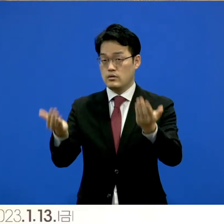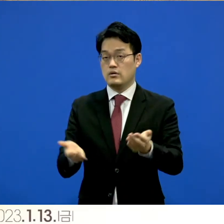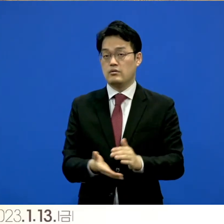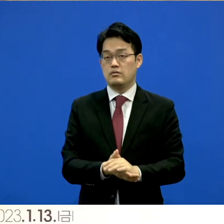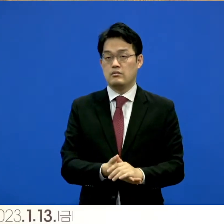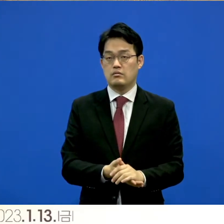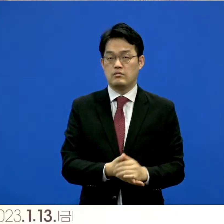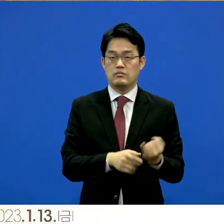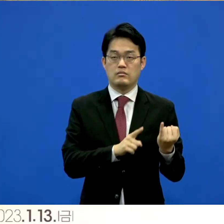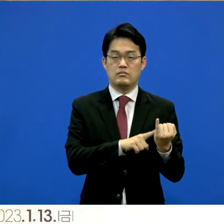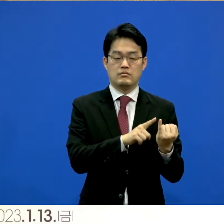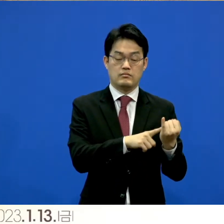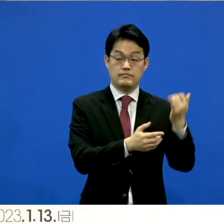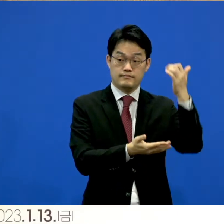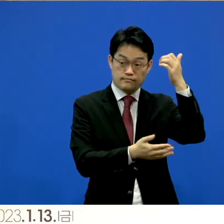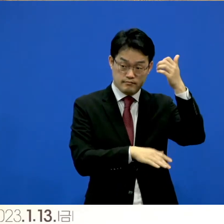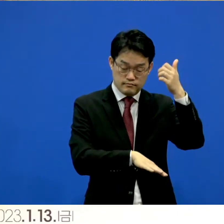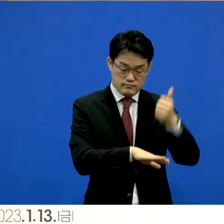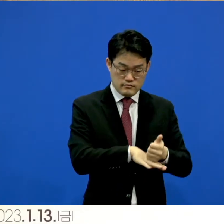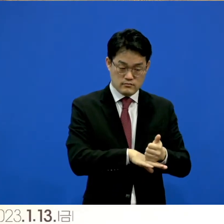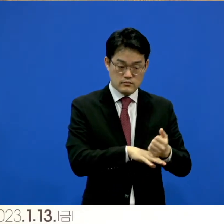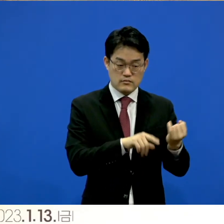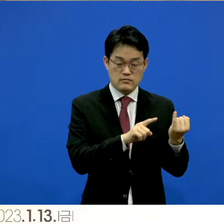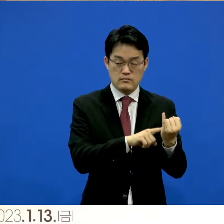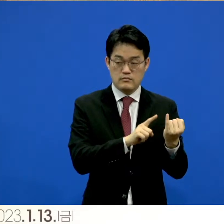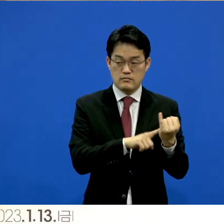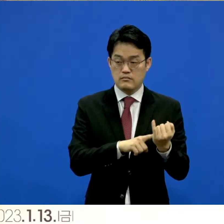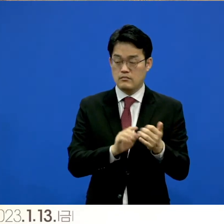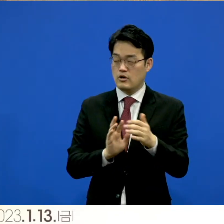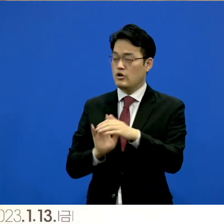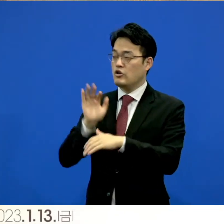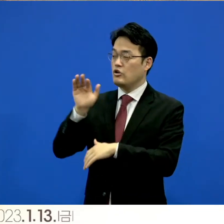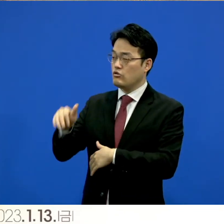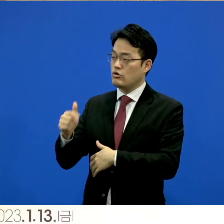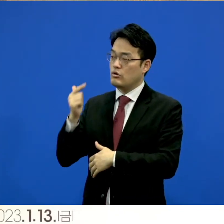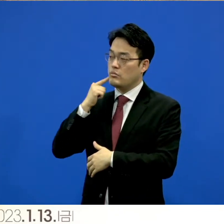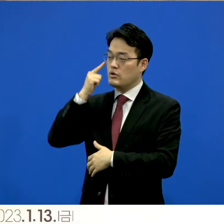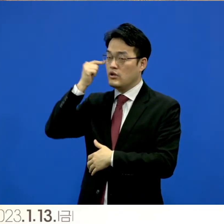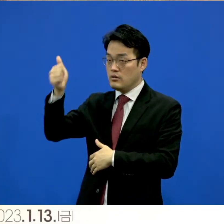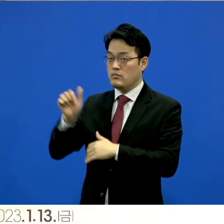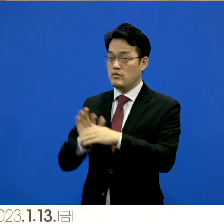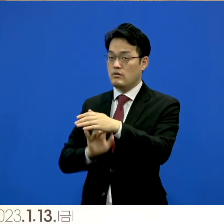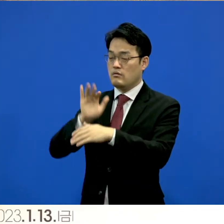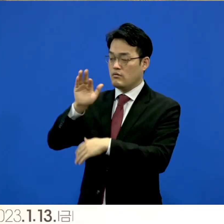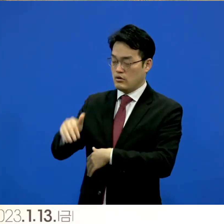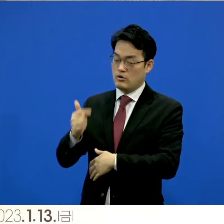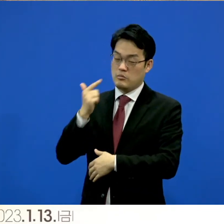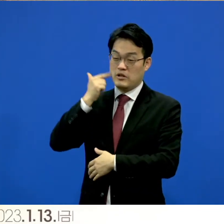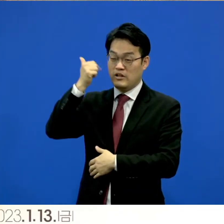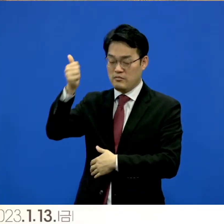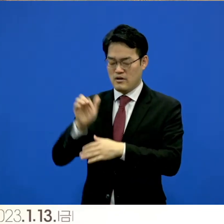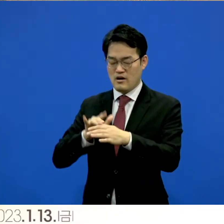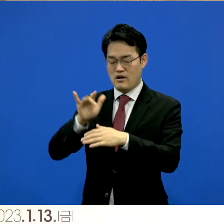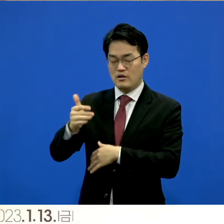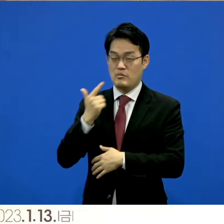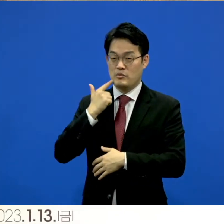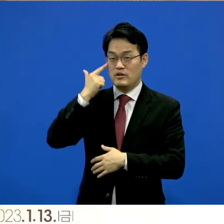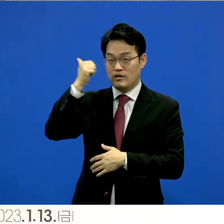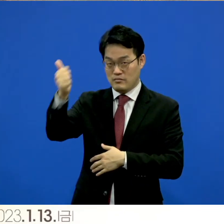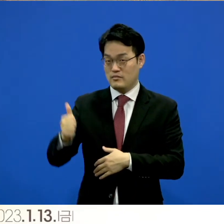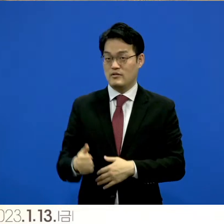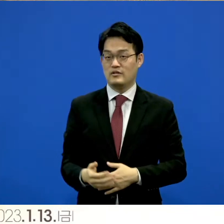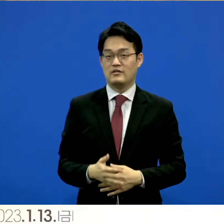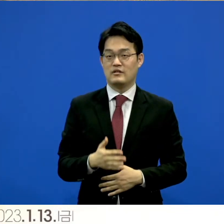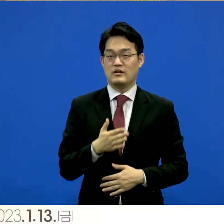그분이 나중에는 이기현 목사님 그분 또 그런 데며 그러면서 뭐 나한테